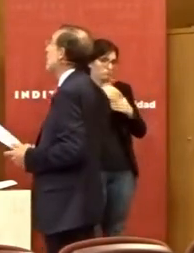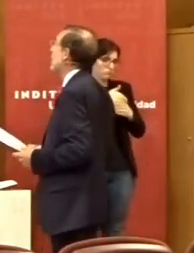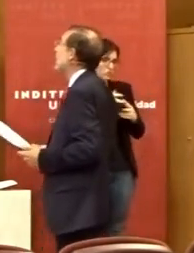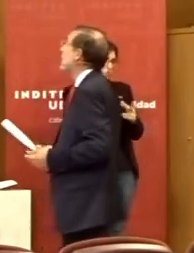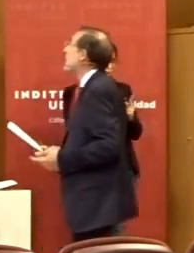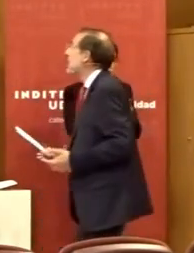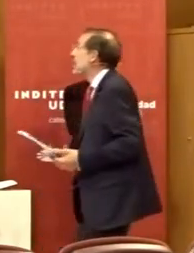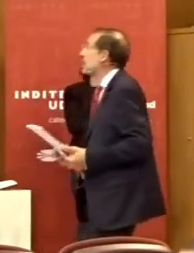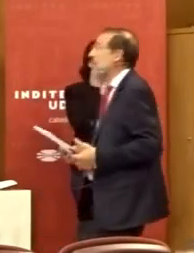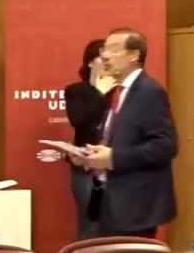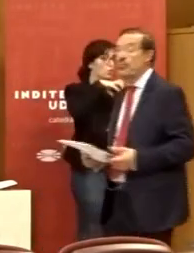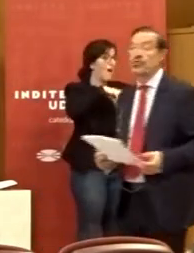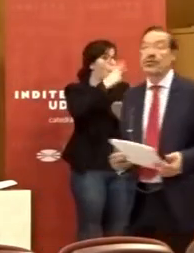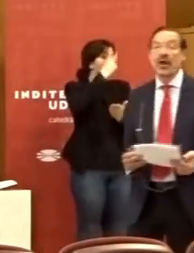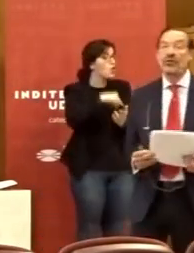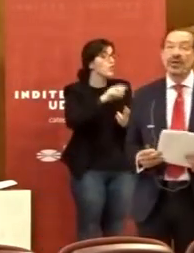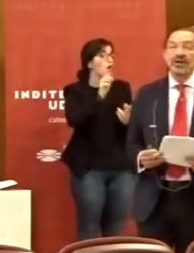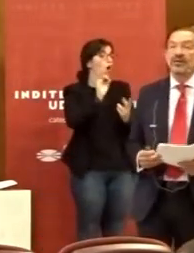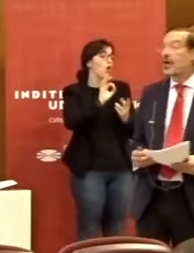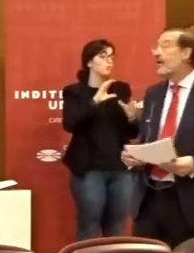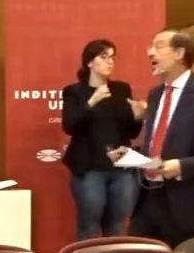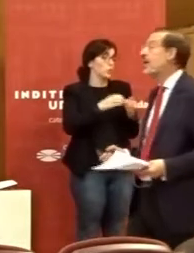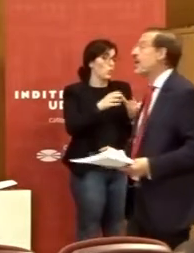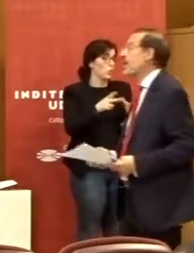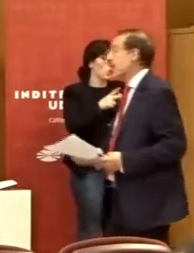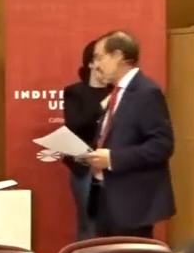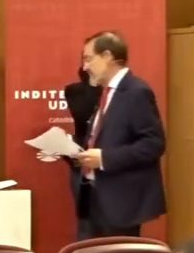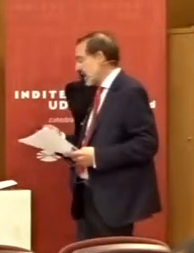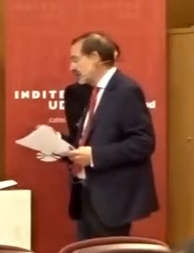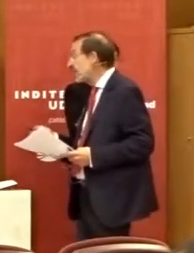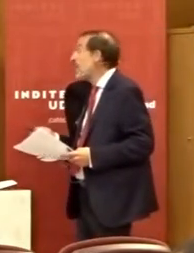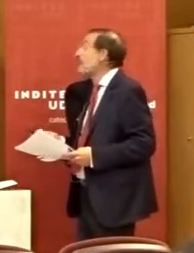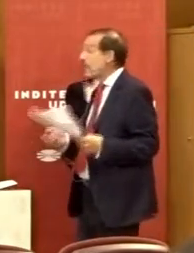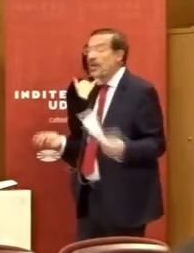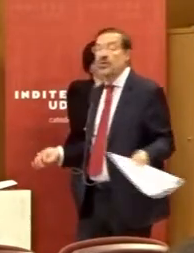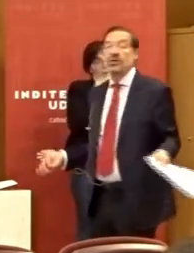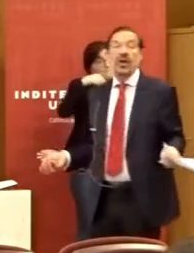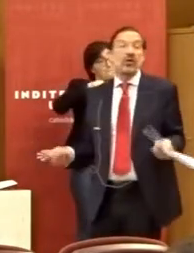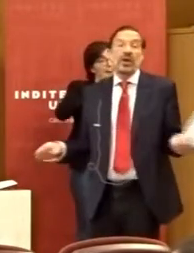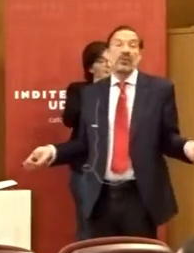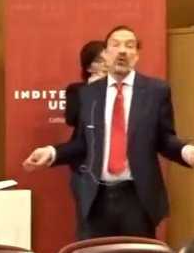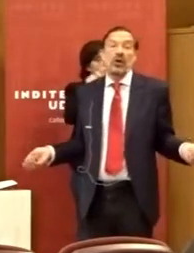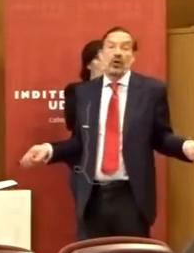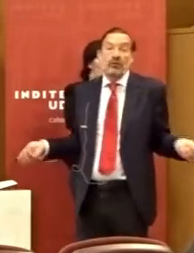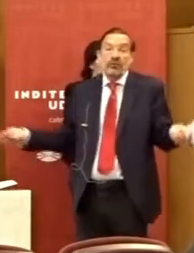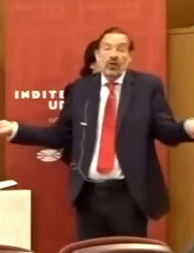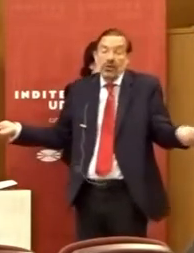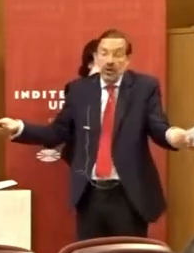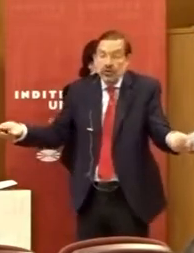la ONCE y el Grupo Social 11 que citaba Marta, pero creo